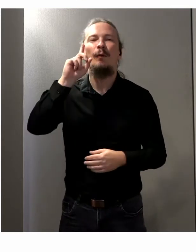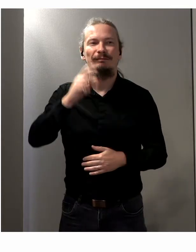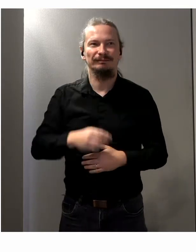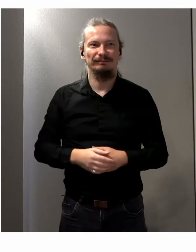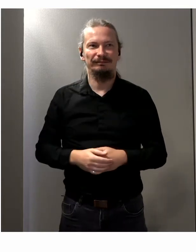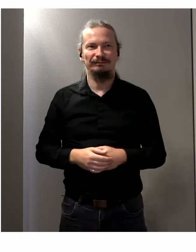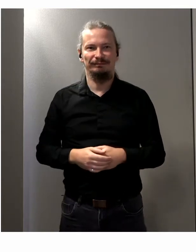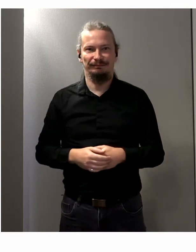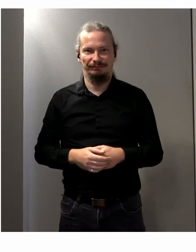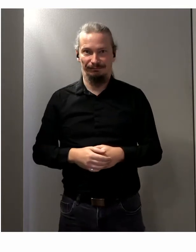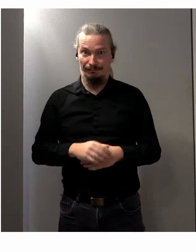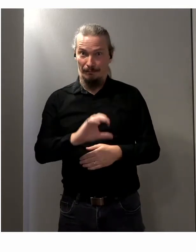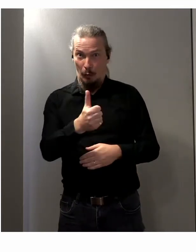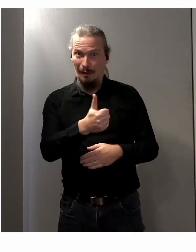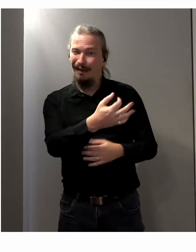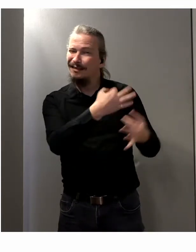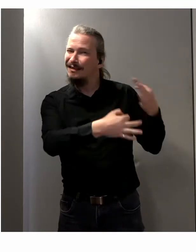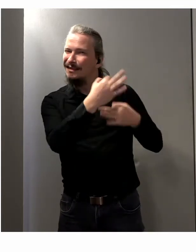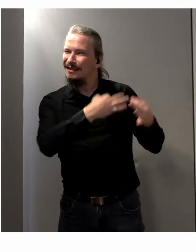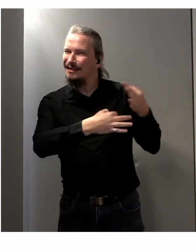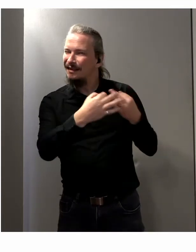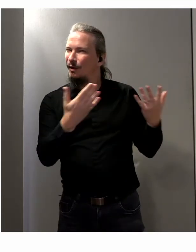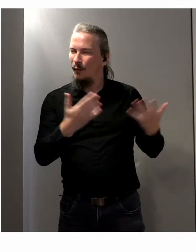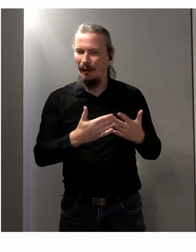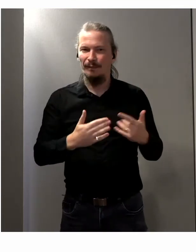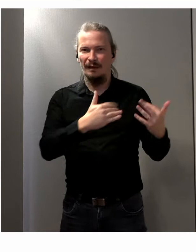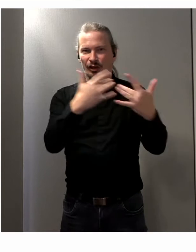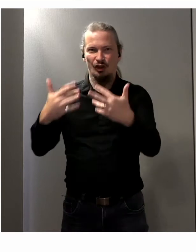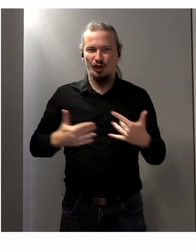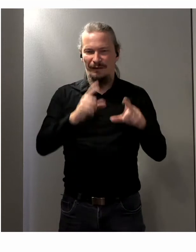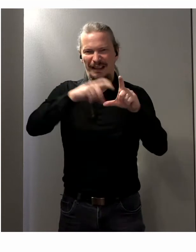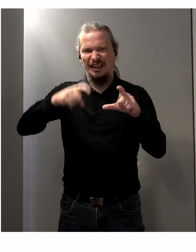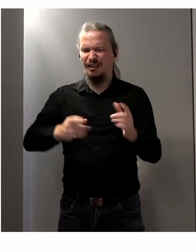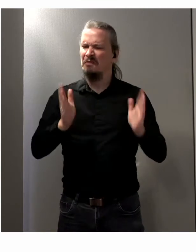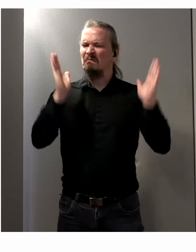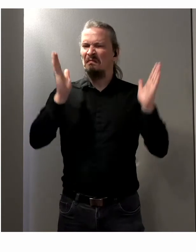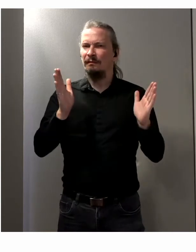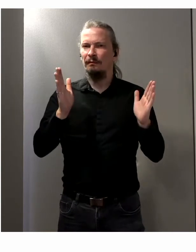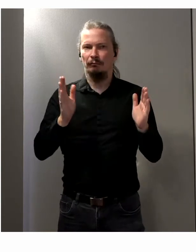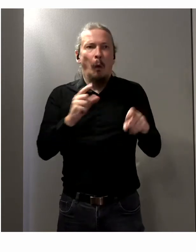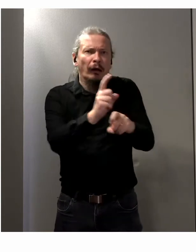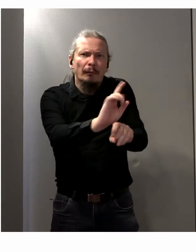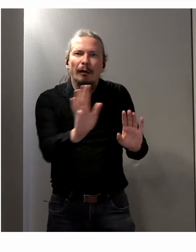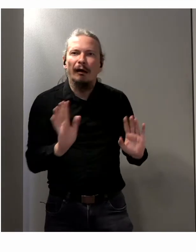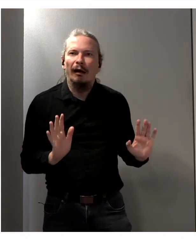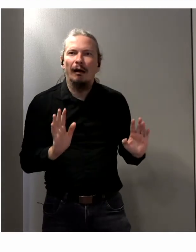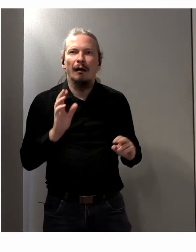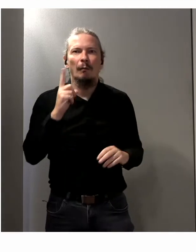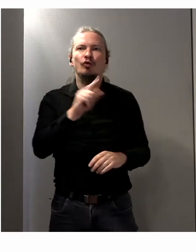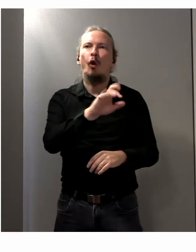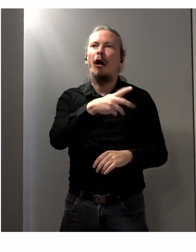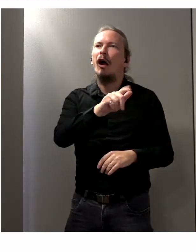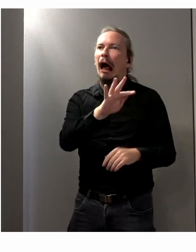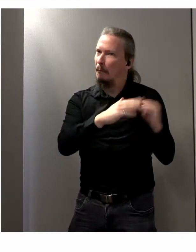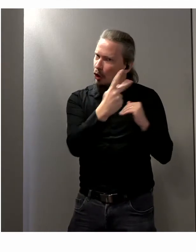réalité, nous avons entendu d'abord la sécheresse des chiffres et des statistiques. Je n'en fais pas le reproche à M. Danglars, c'est